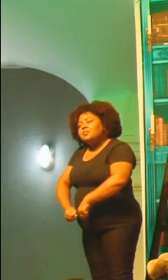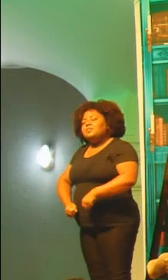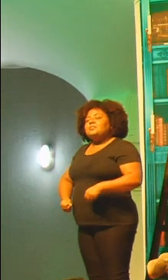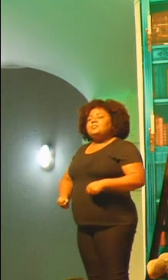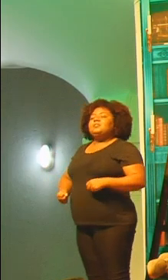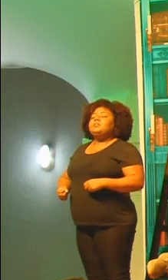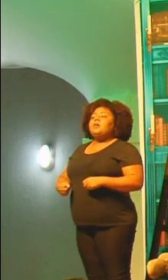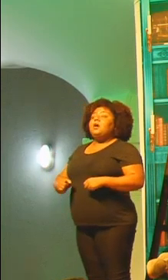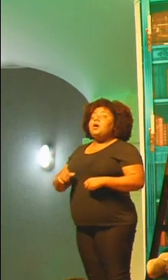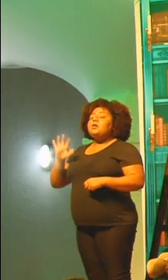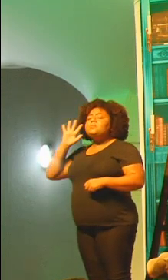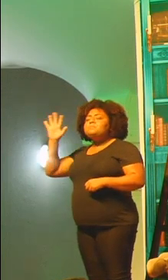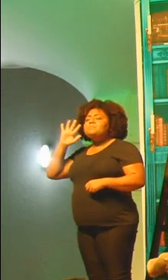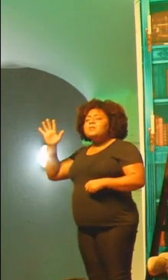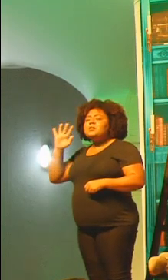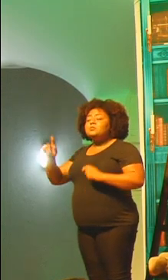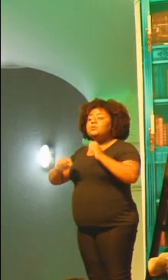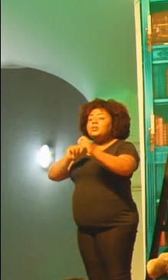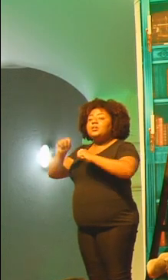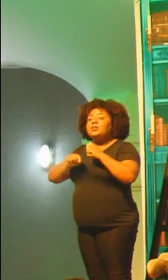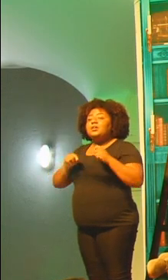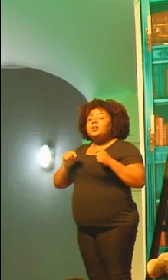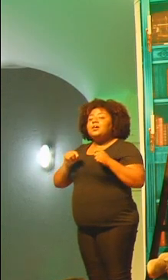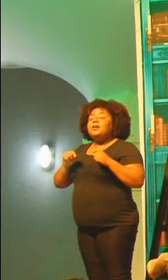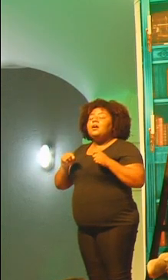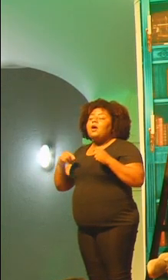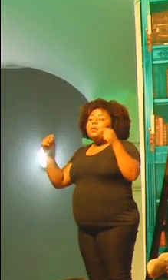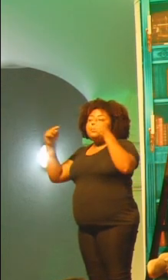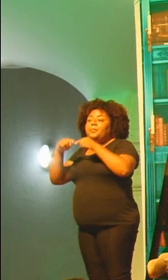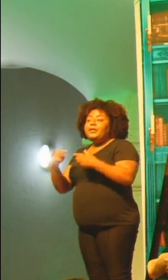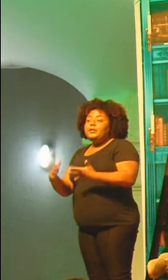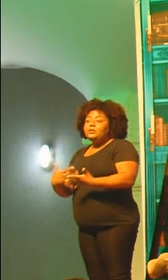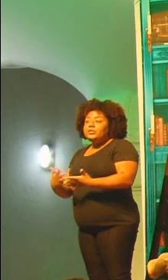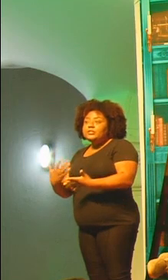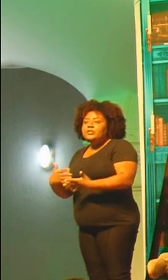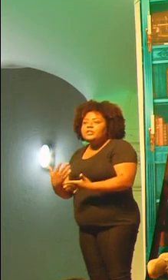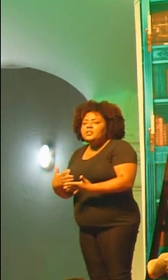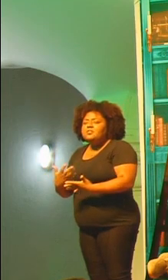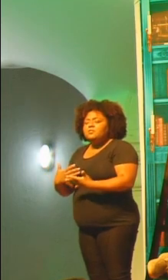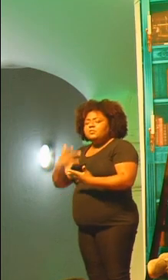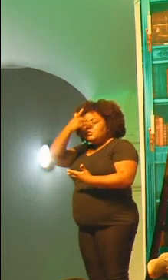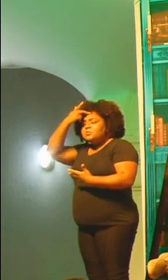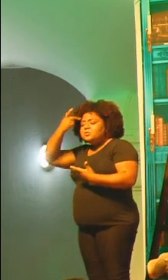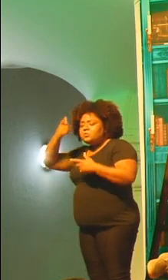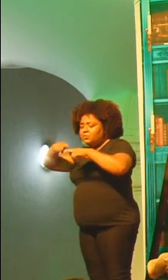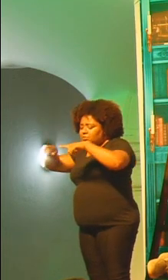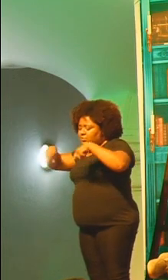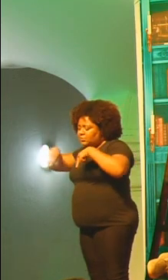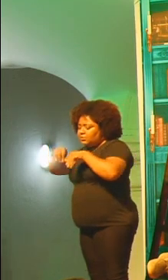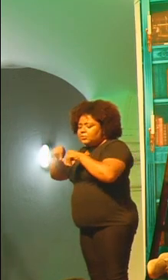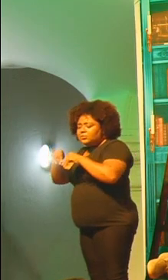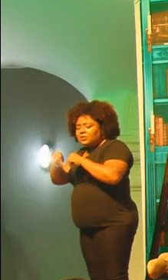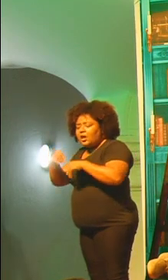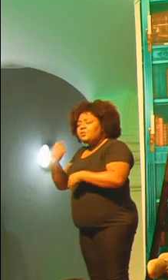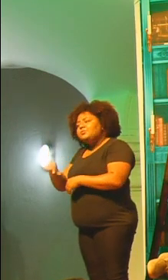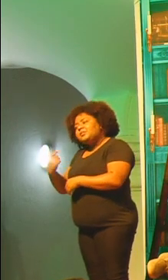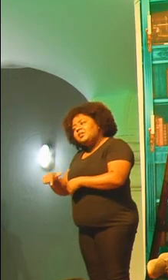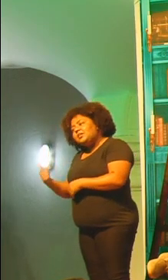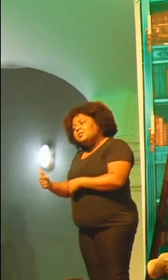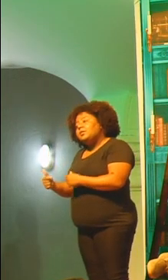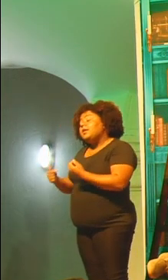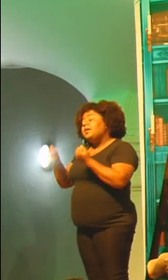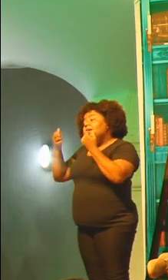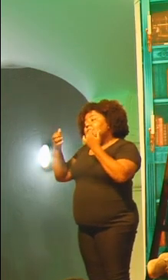entortuarado, mas eu penso que esse é um livro que fala também dos desterrados, né? O livro do Marcelo, que fala